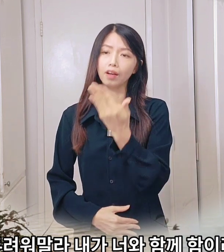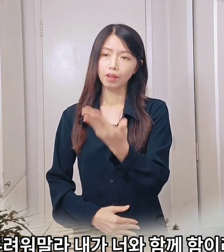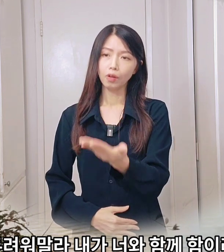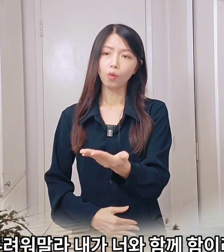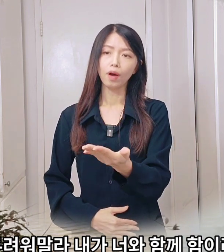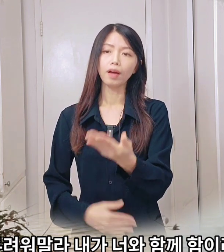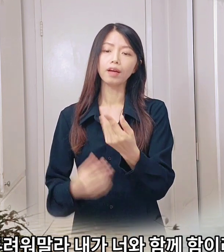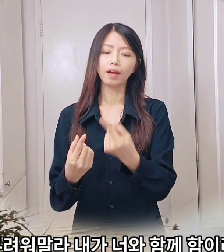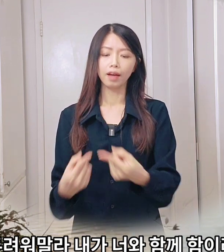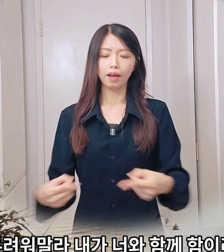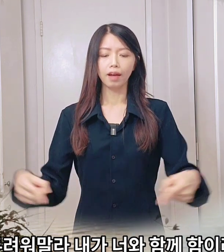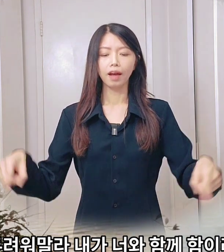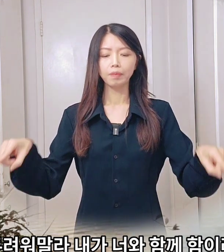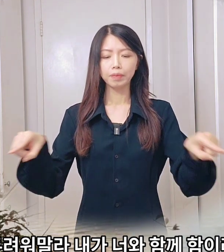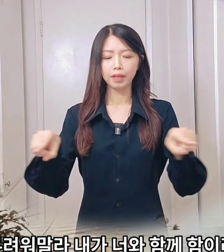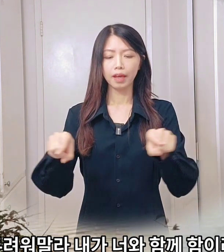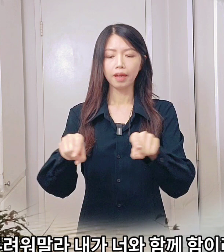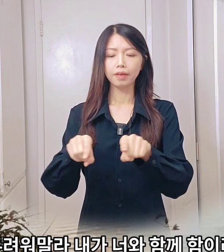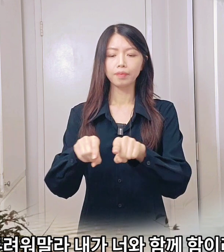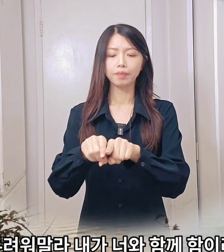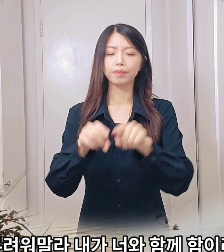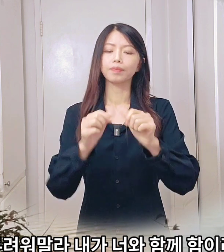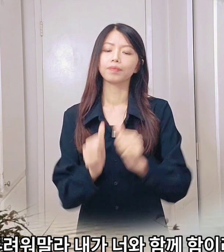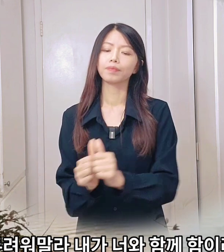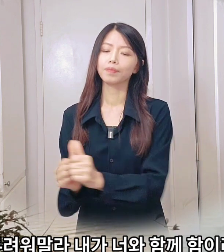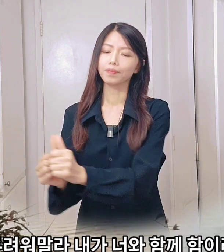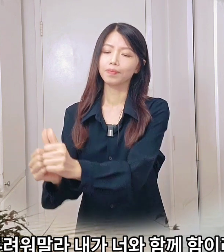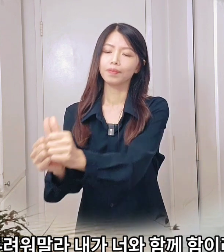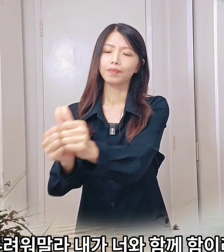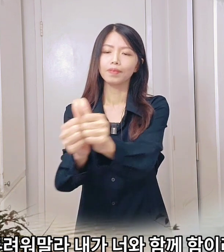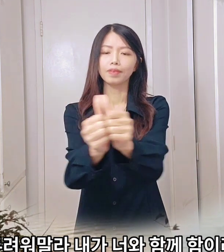내가 너와 함께